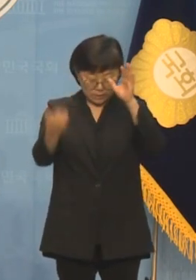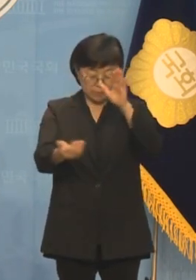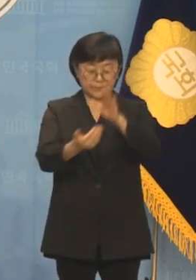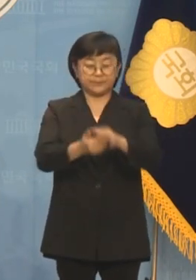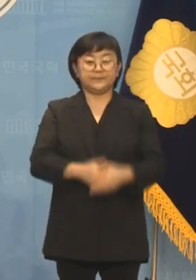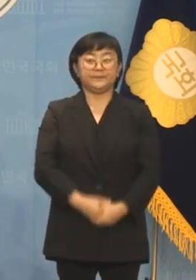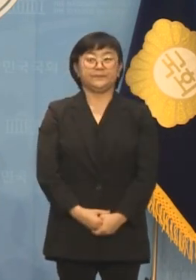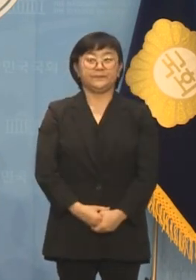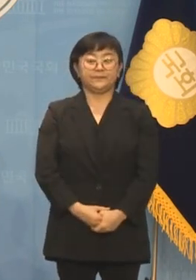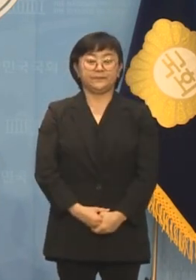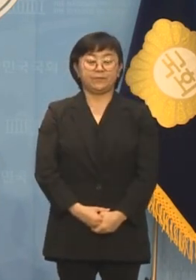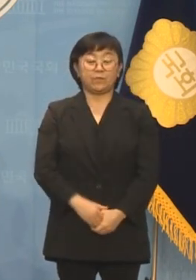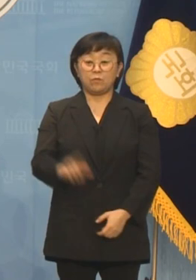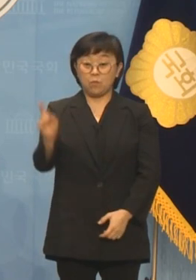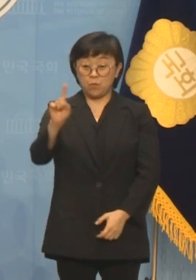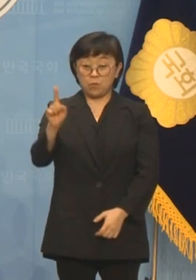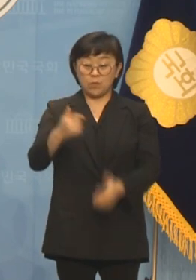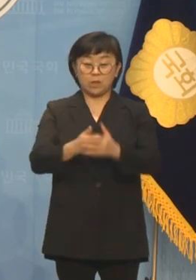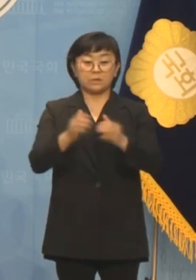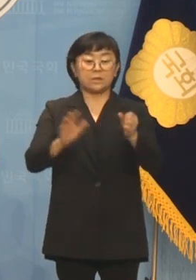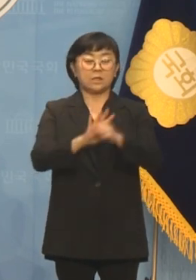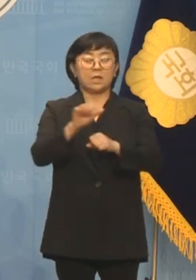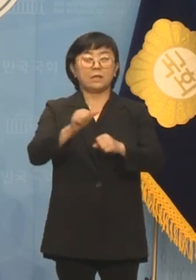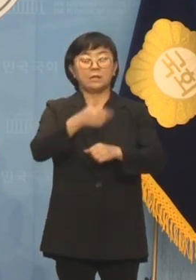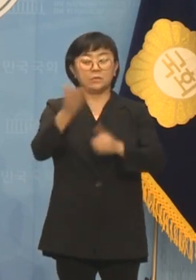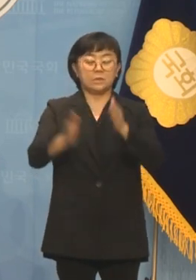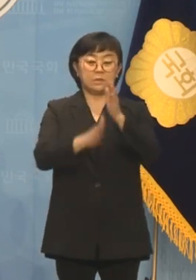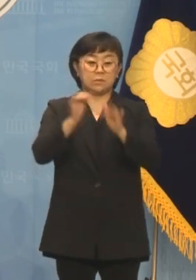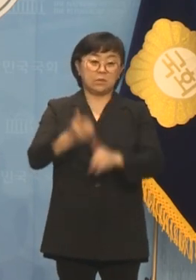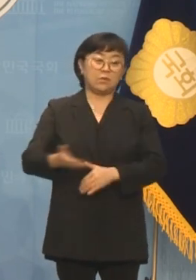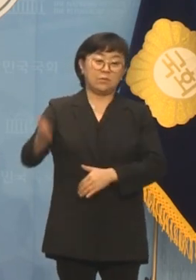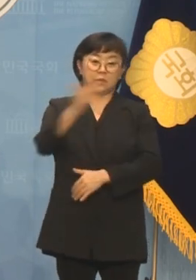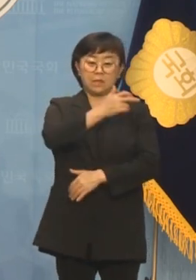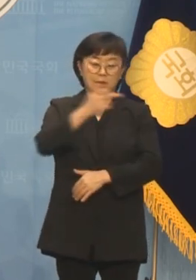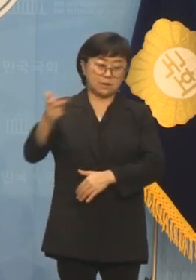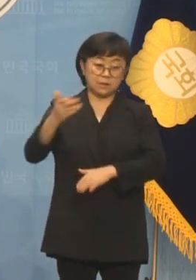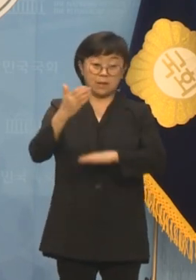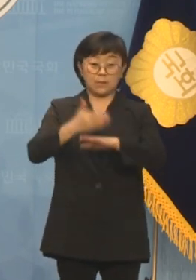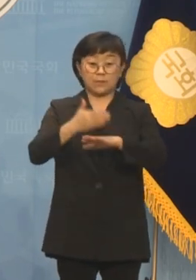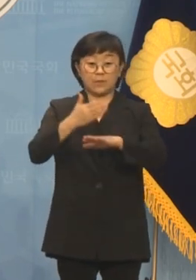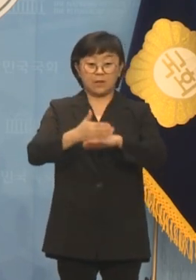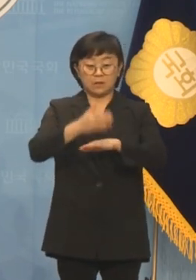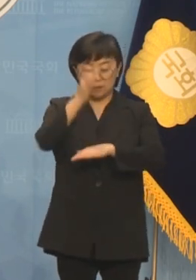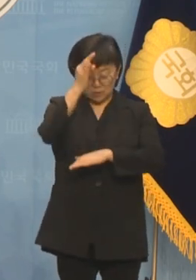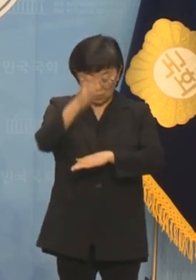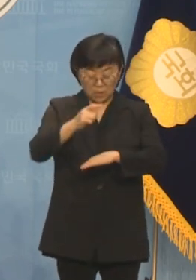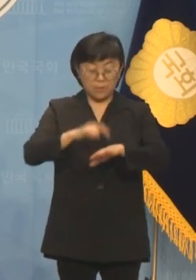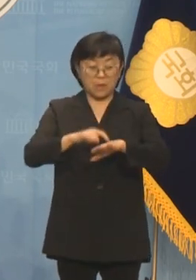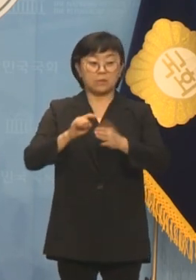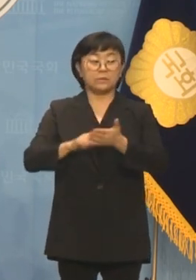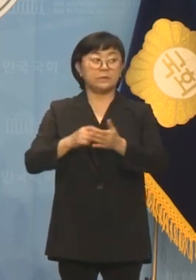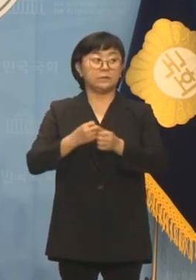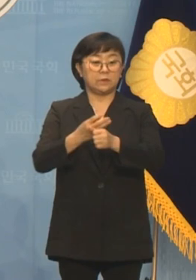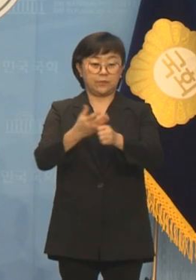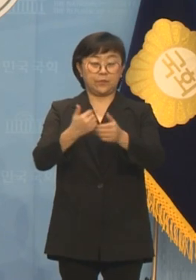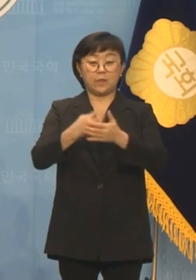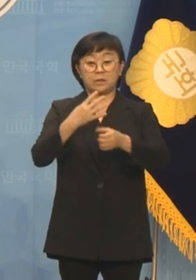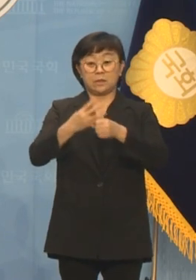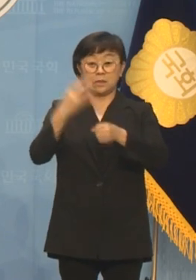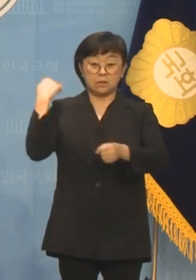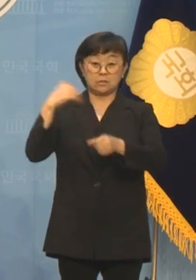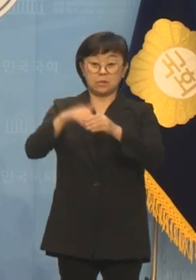다하겠습니다. 무엇보다 사랑하는 하남 시민 여러분께 깊은 감사와 송구한 마음을 전합니다. 4년